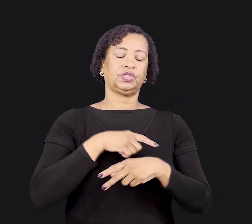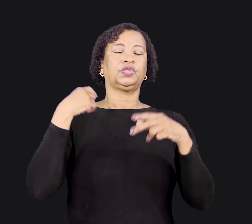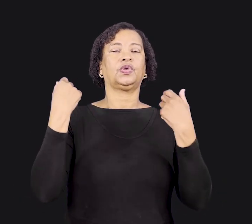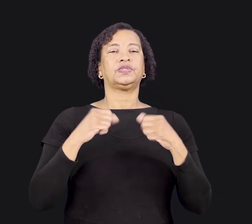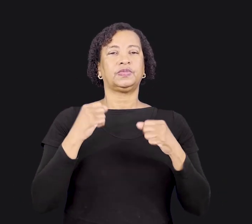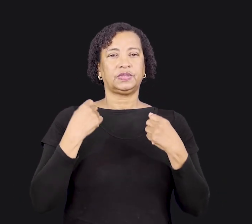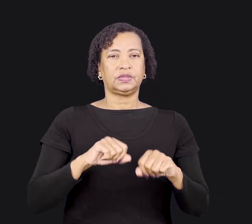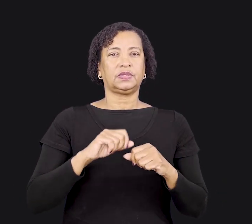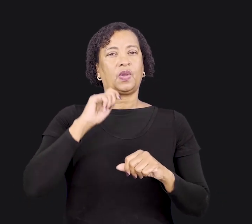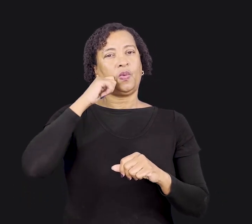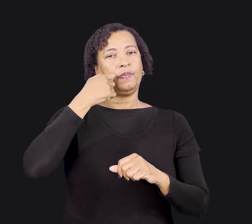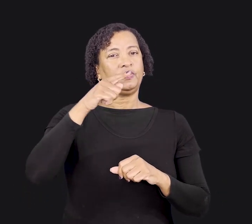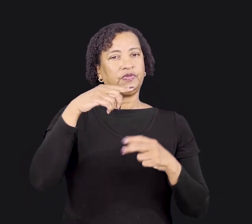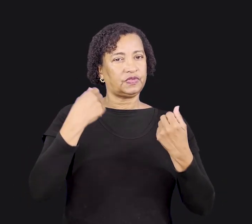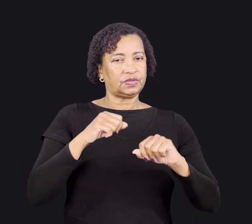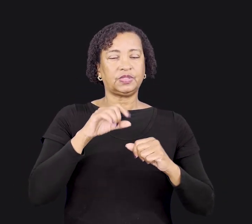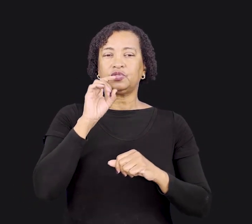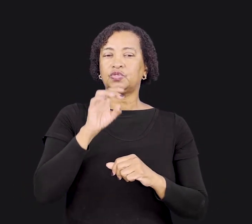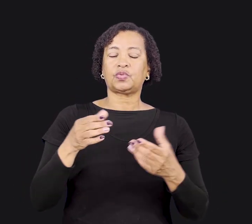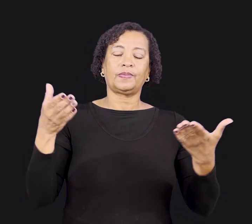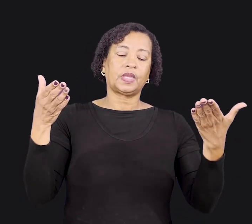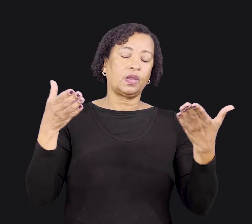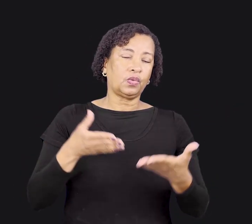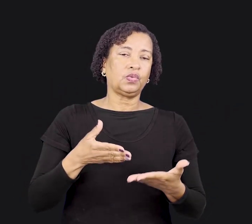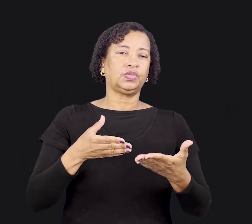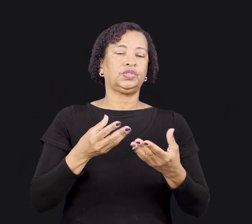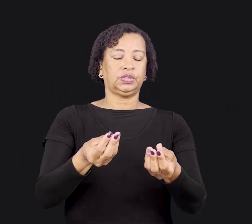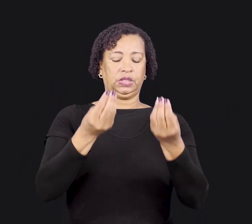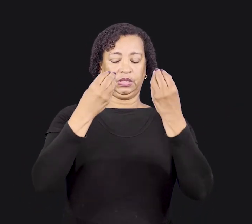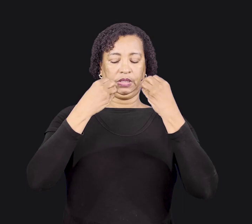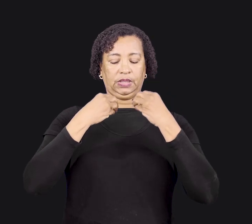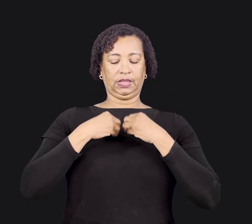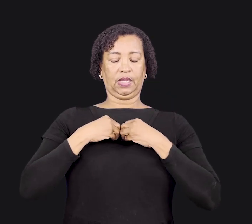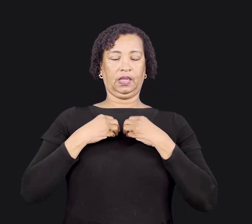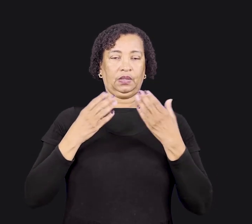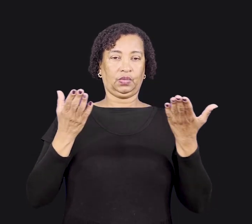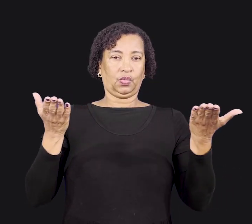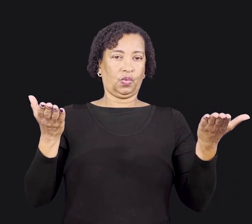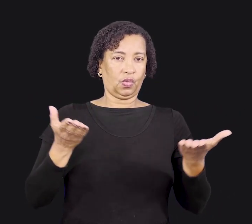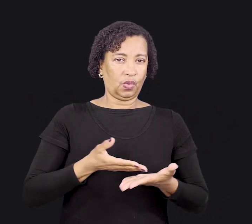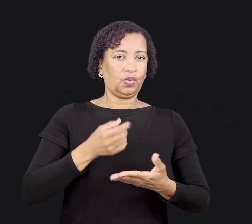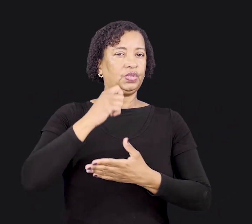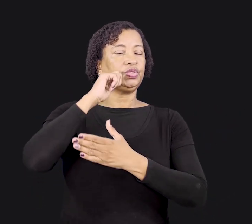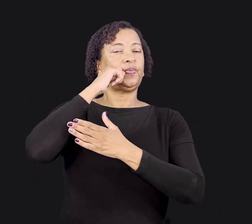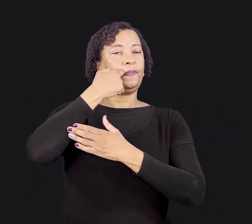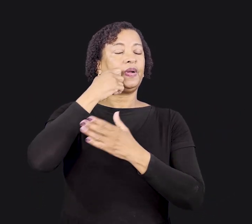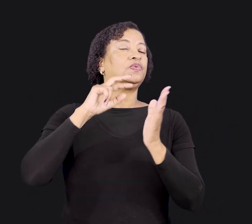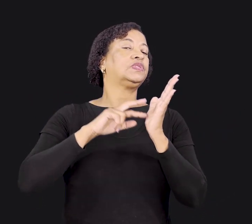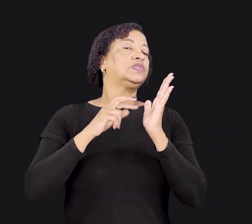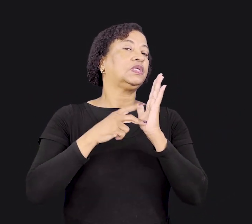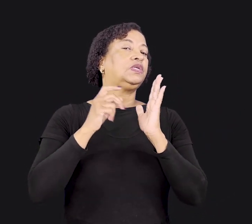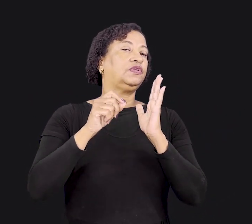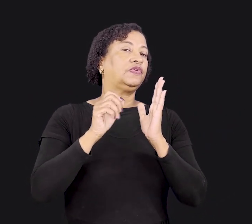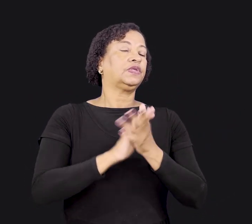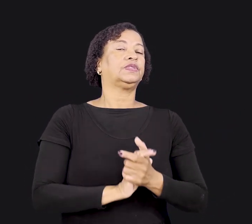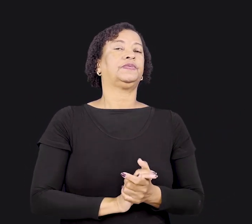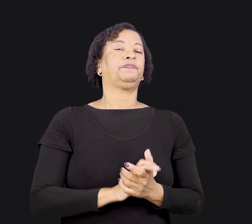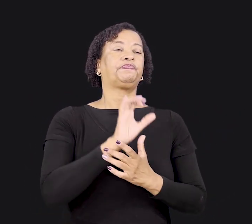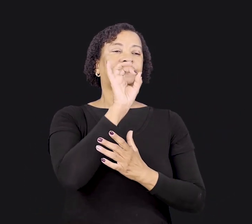você precisa é apenas para a sua necessidade de hoje. Dá-nos hoje o pão. Isso quer dizer, um dia de cada